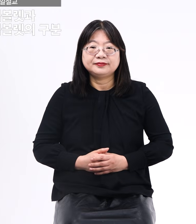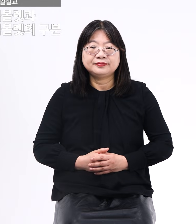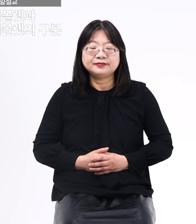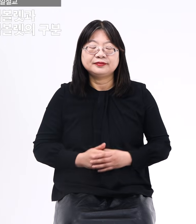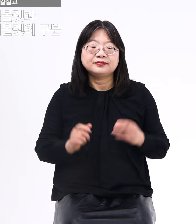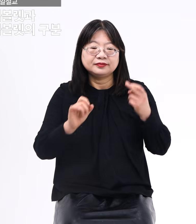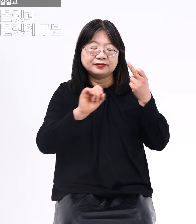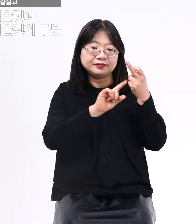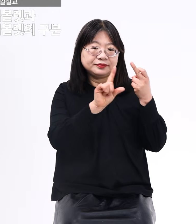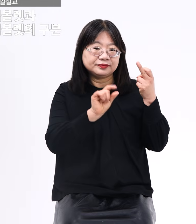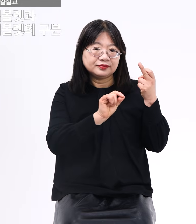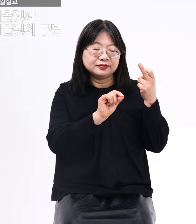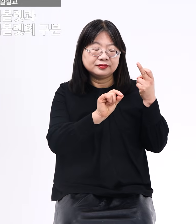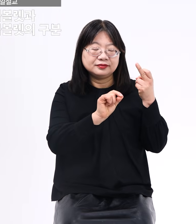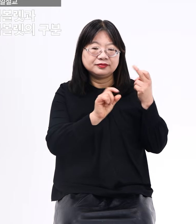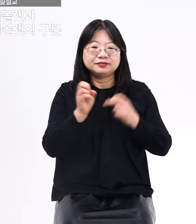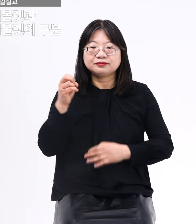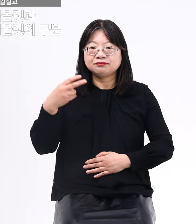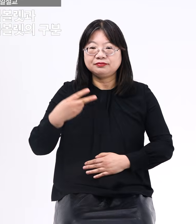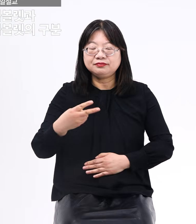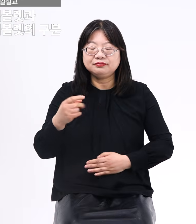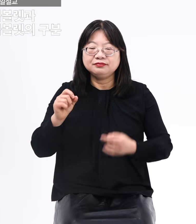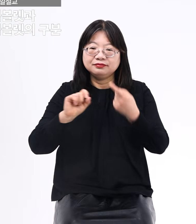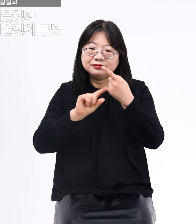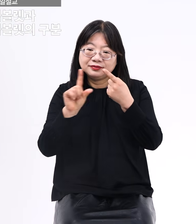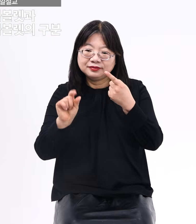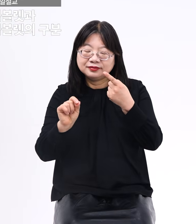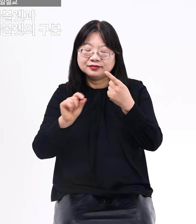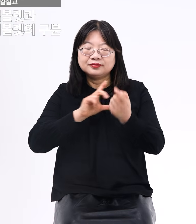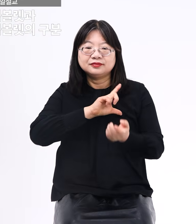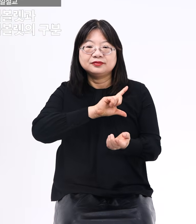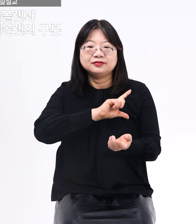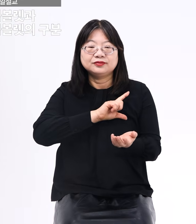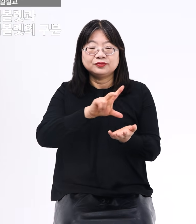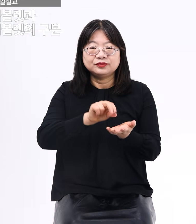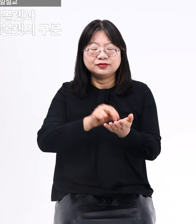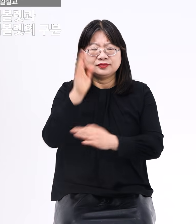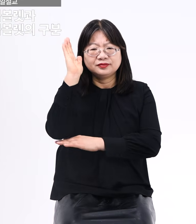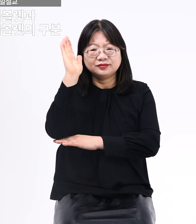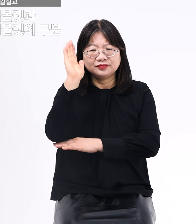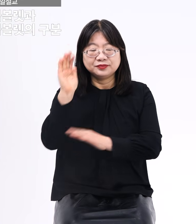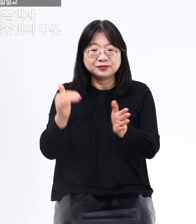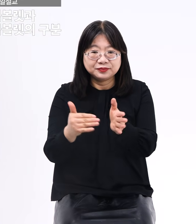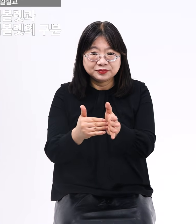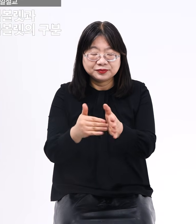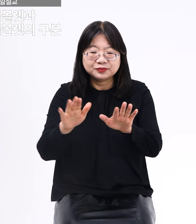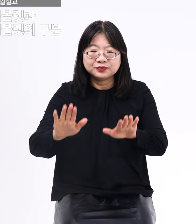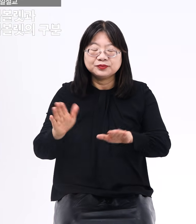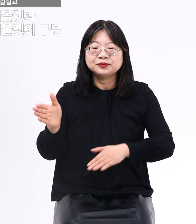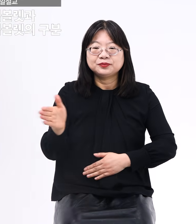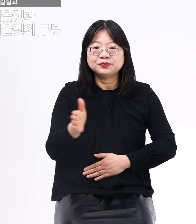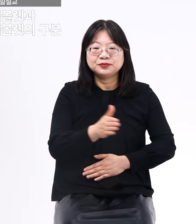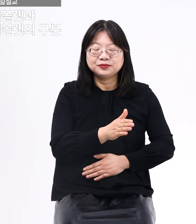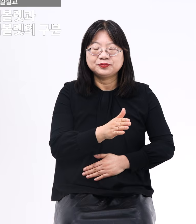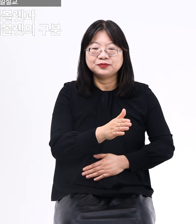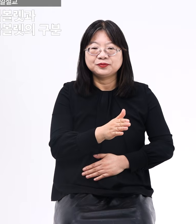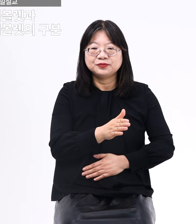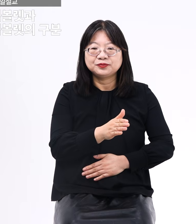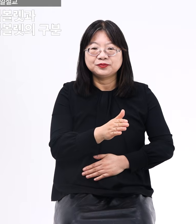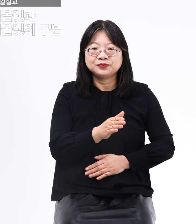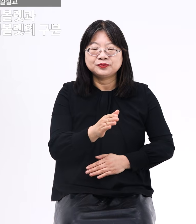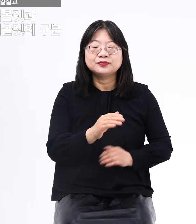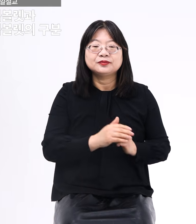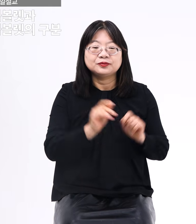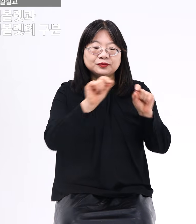우리 12월 그리고 1월 주제 설교를 마치고 이제 오늘부터 그간 중단되었던